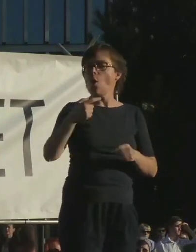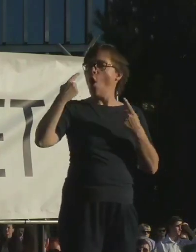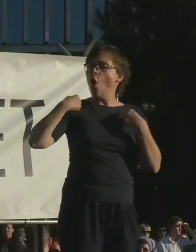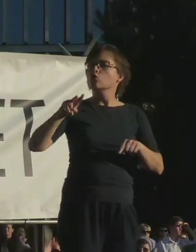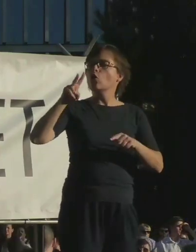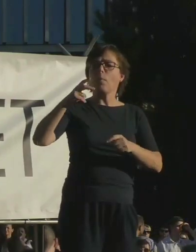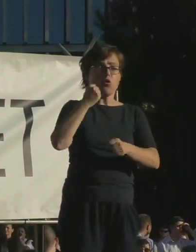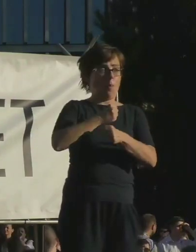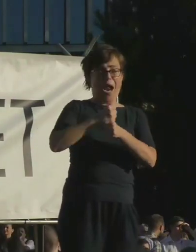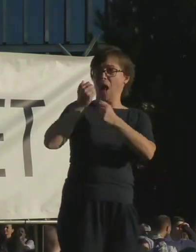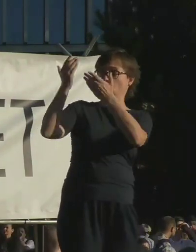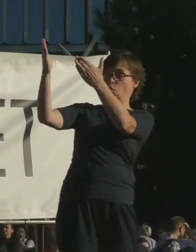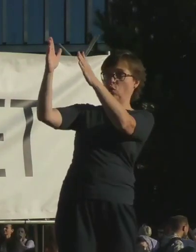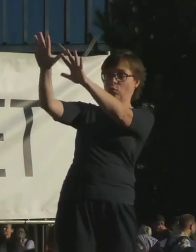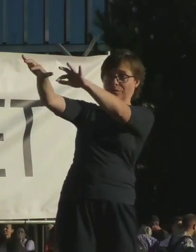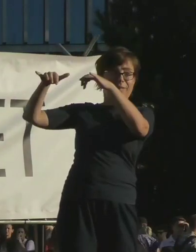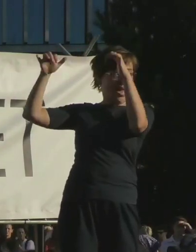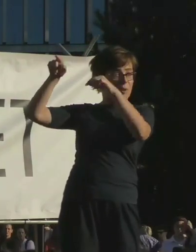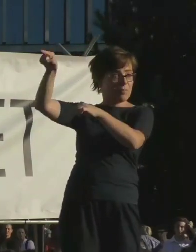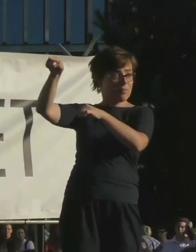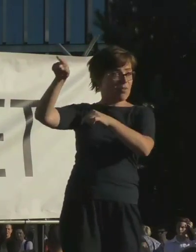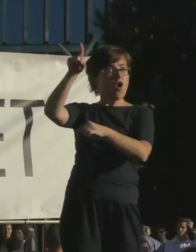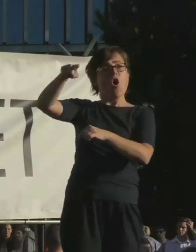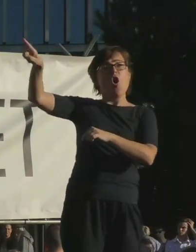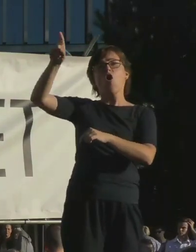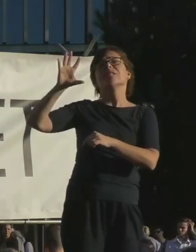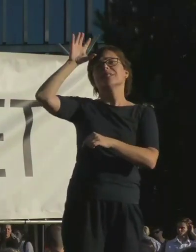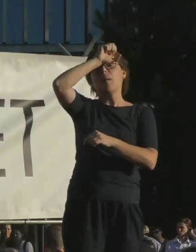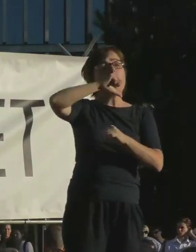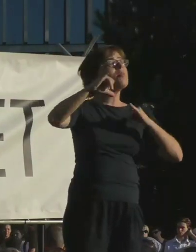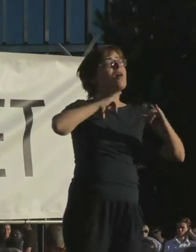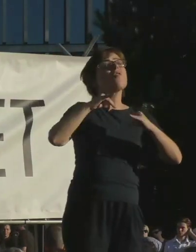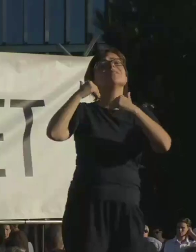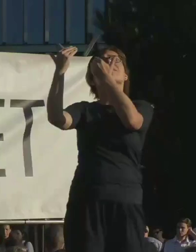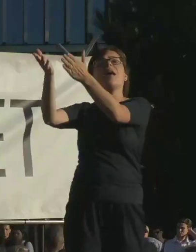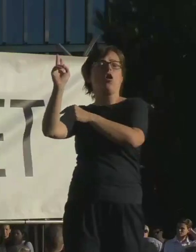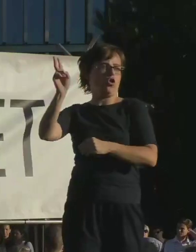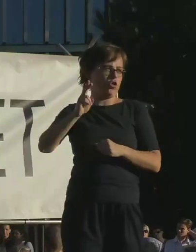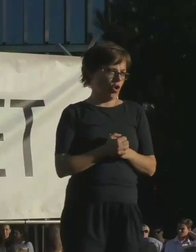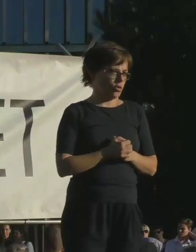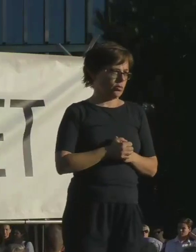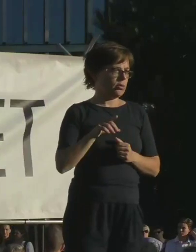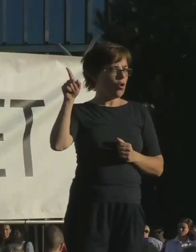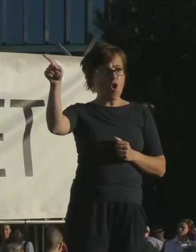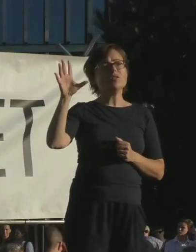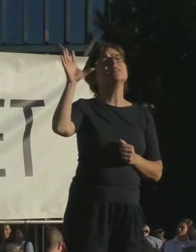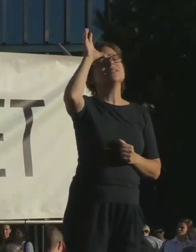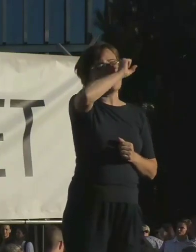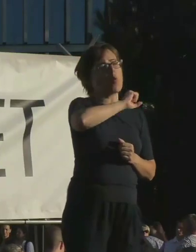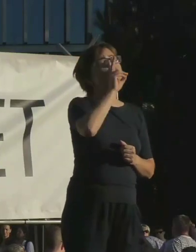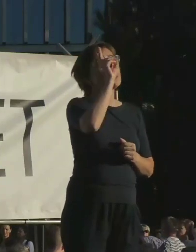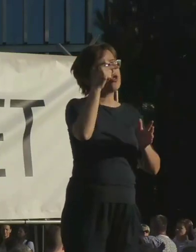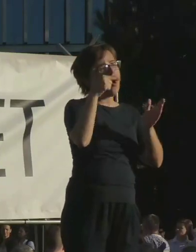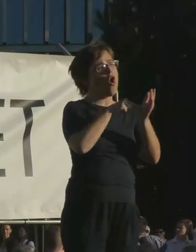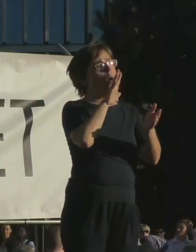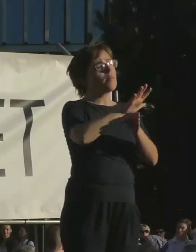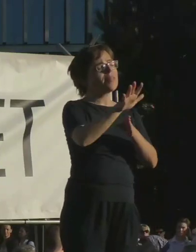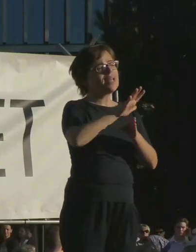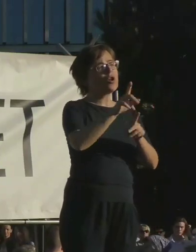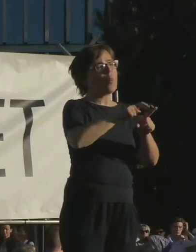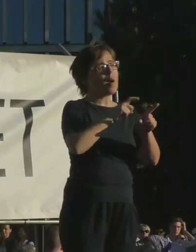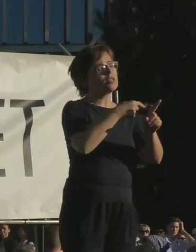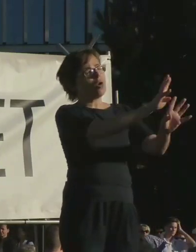obok nas teraz, zapomniały, kto dał im władzę. Zapomniały, kto 15 października stał w